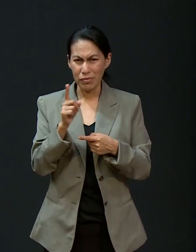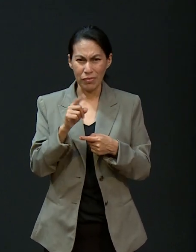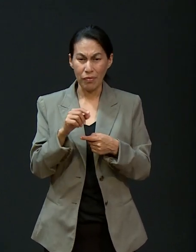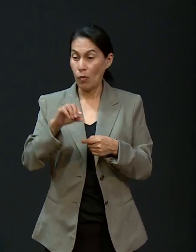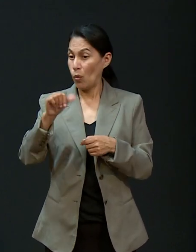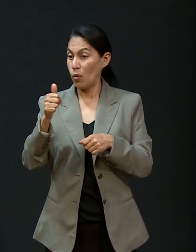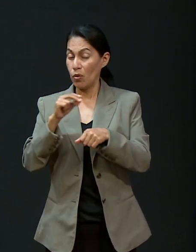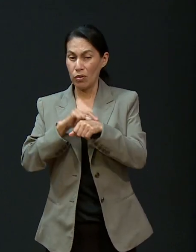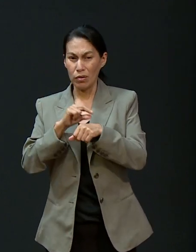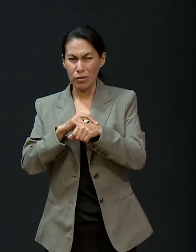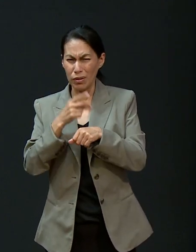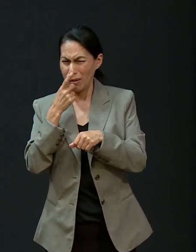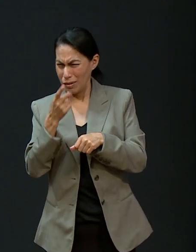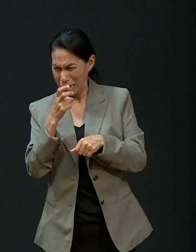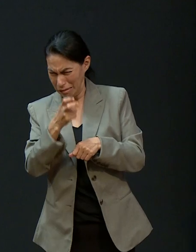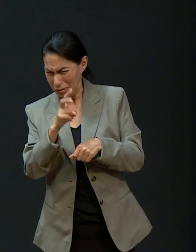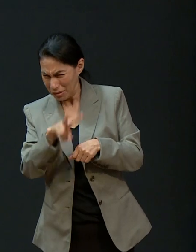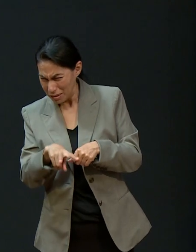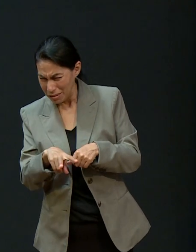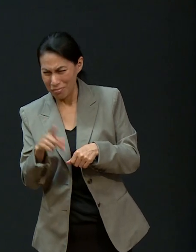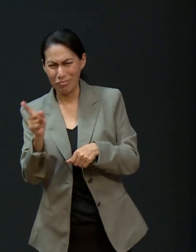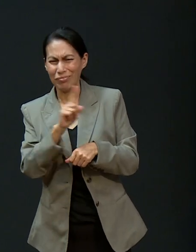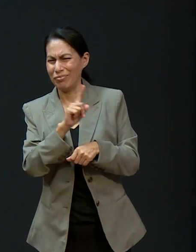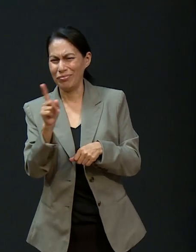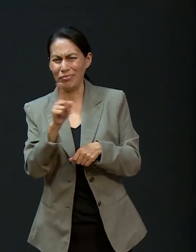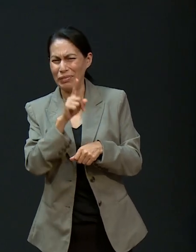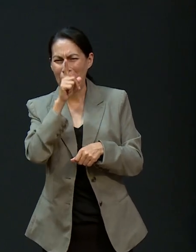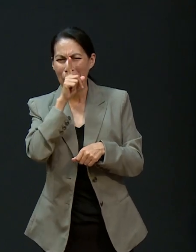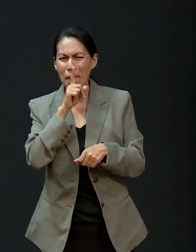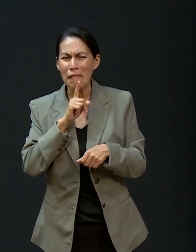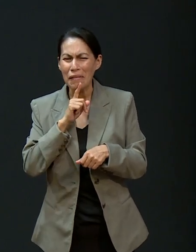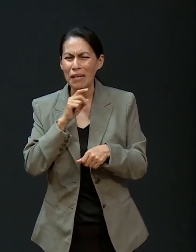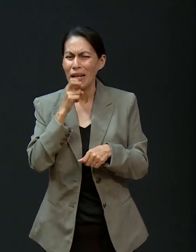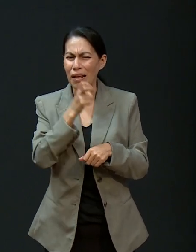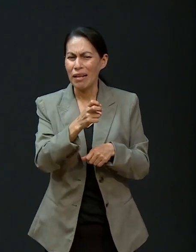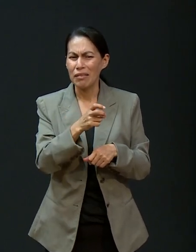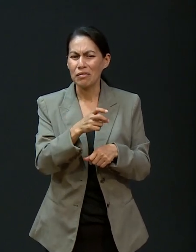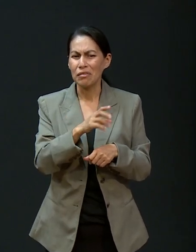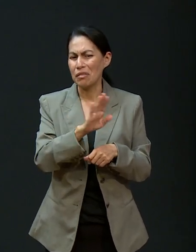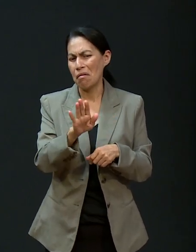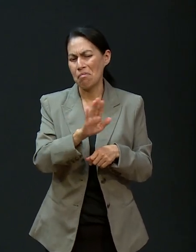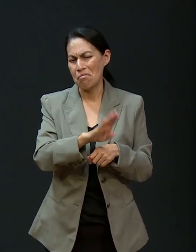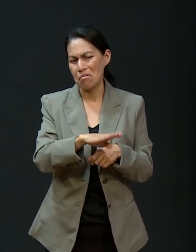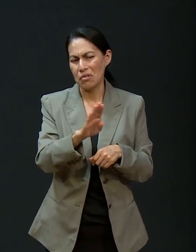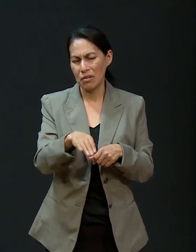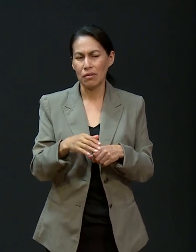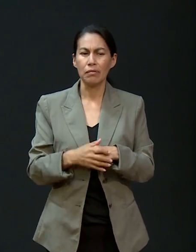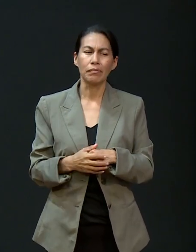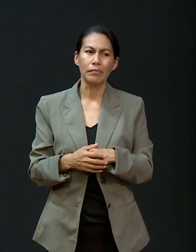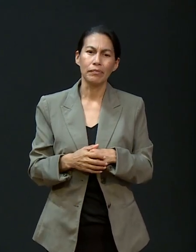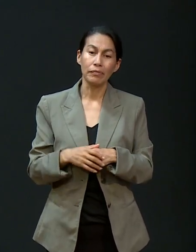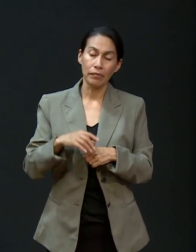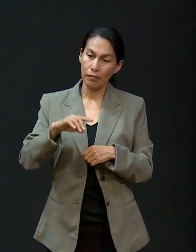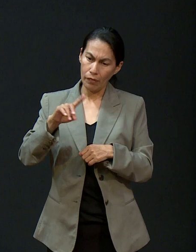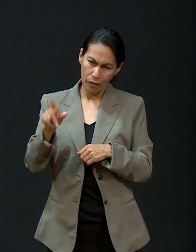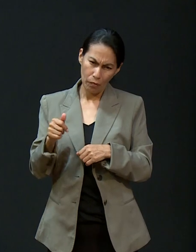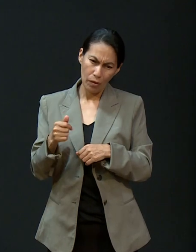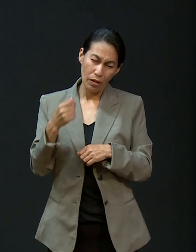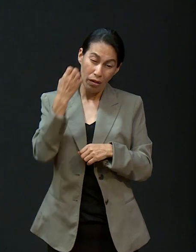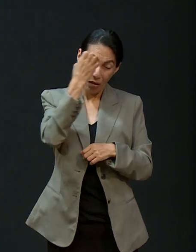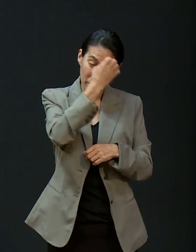otros médicos decían, no, no es posible que tenga tenido esto, porque si fuera esto, no saldría. Es que después lo